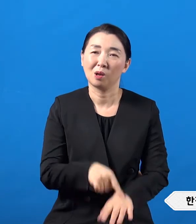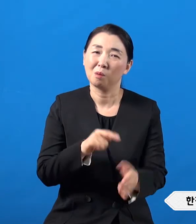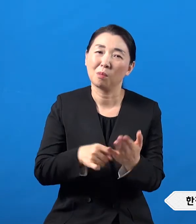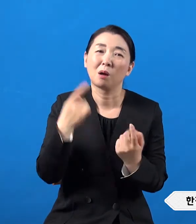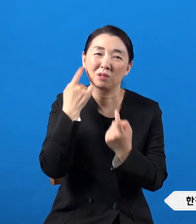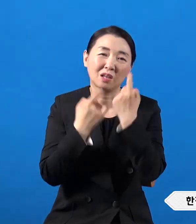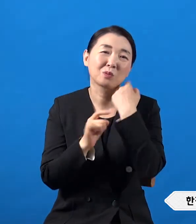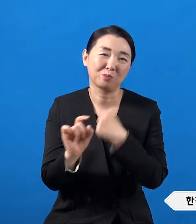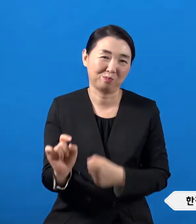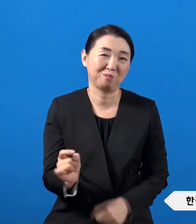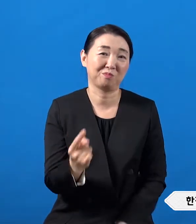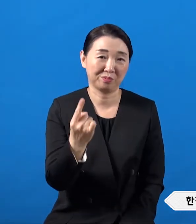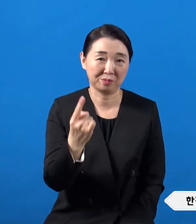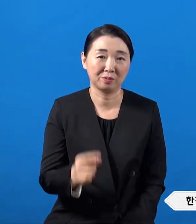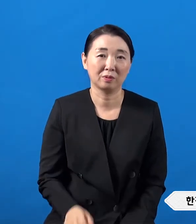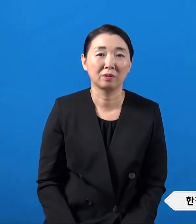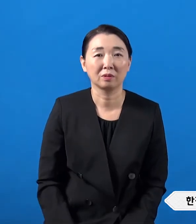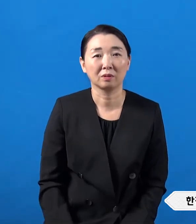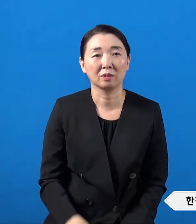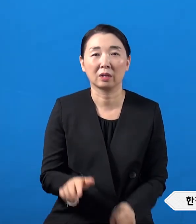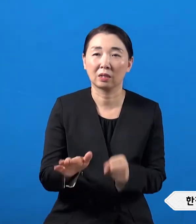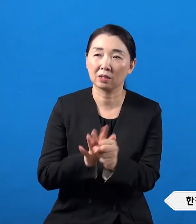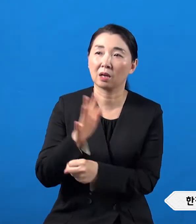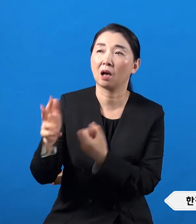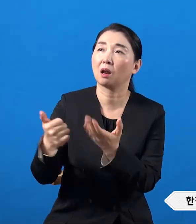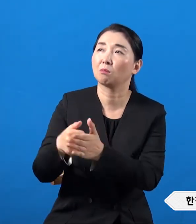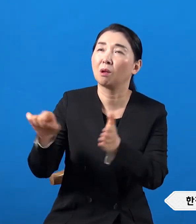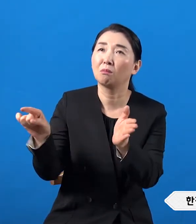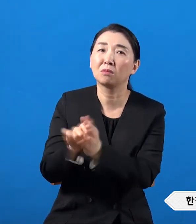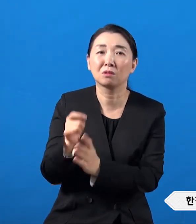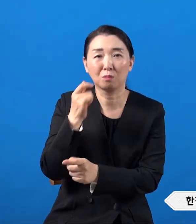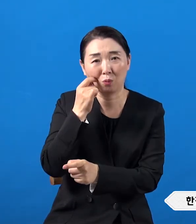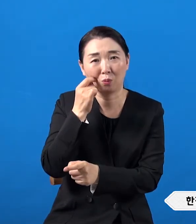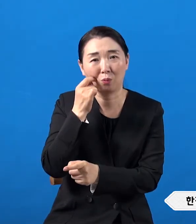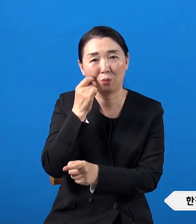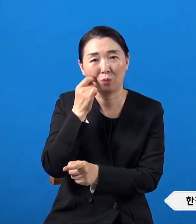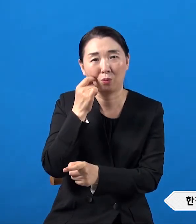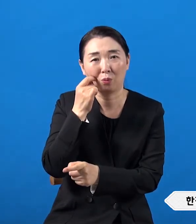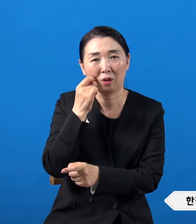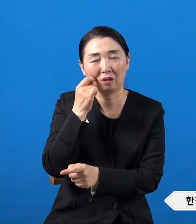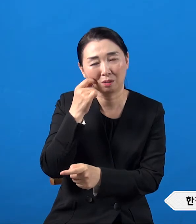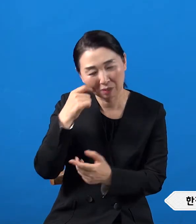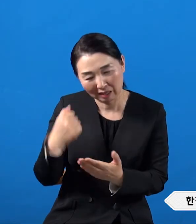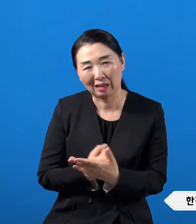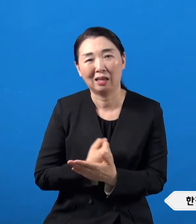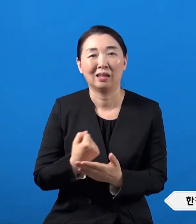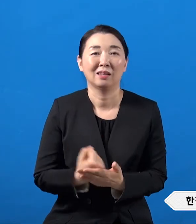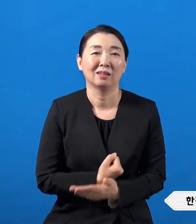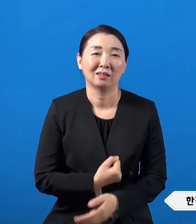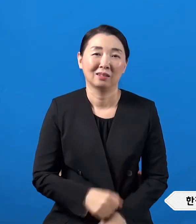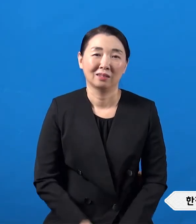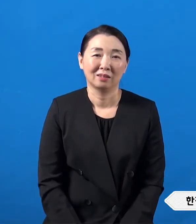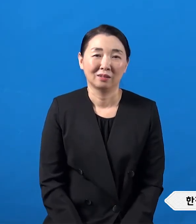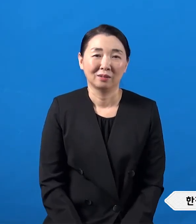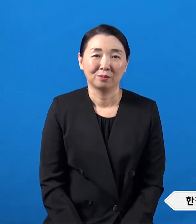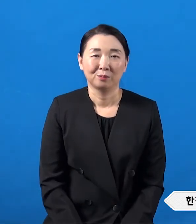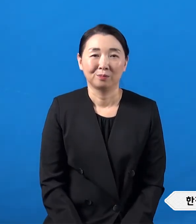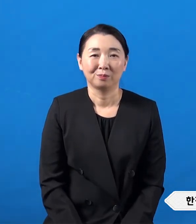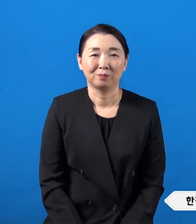내면의 상처 때문에 그렇게 사랑의 하나님을 믿지도 못하는, 그게 얼마나 안타까운 일입니까?